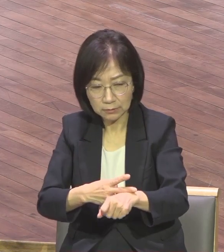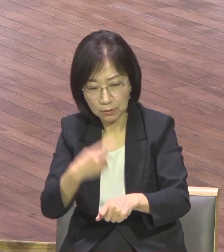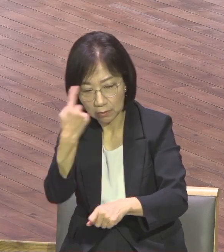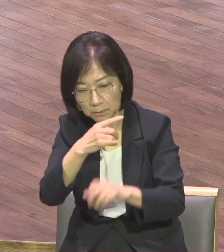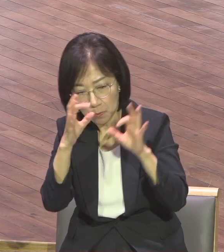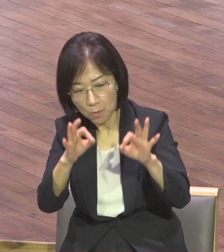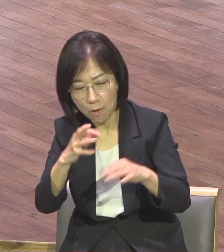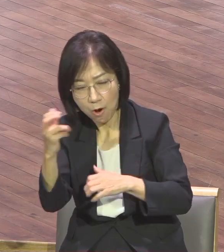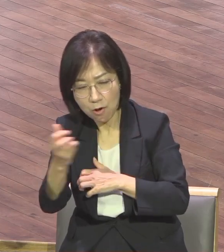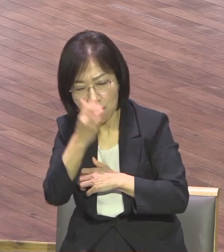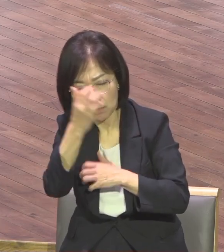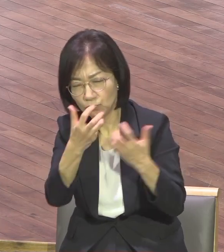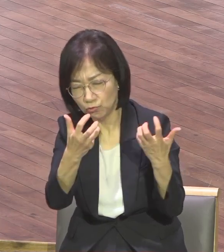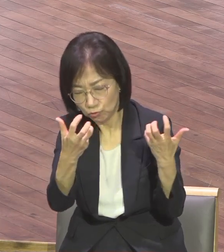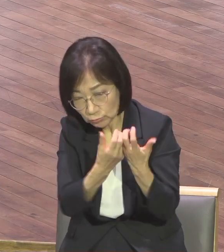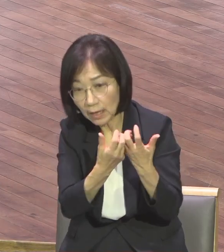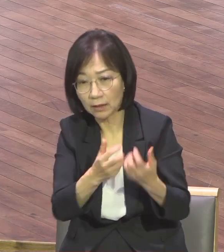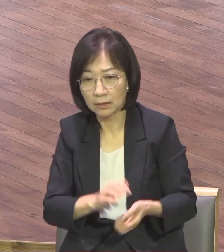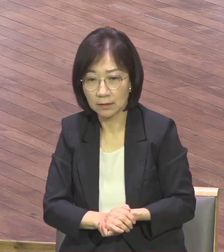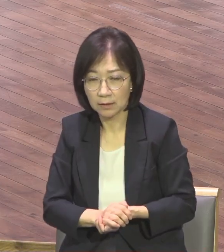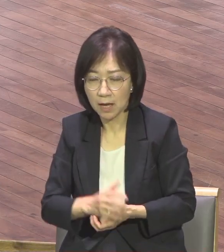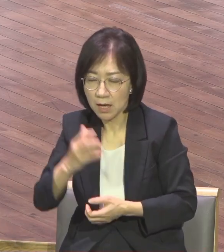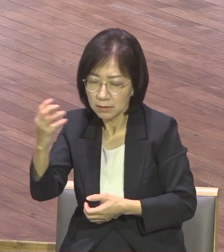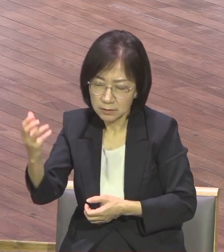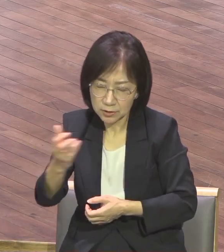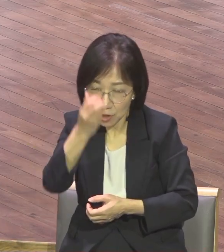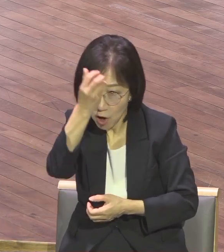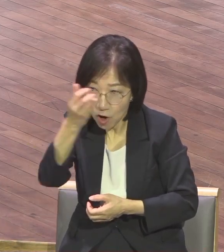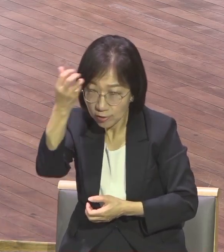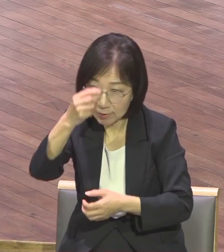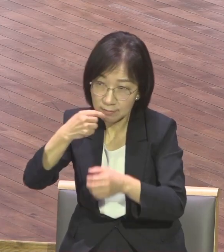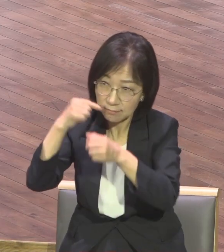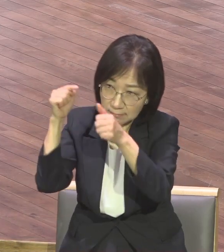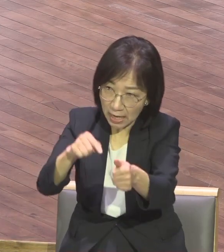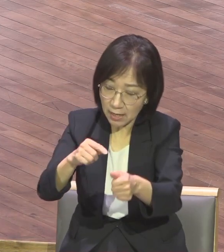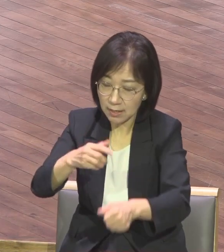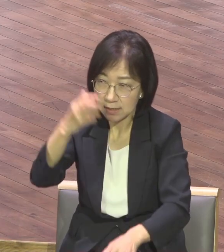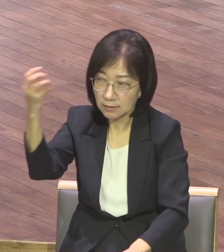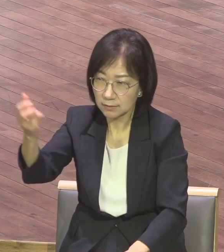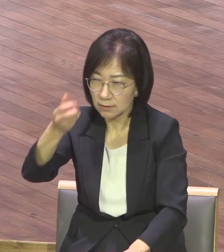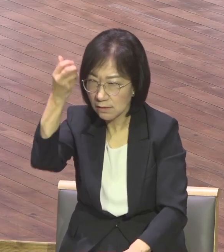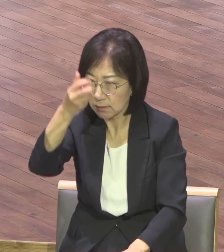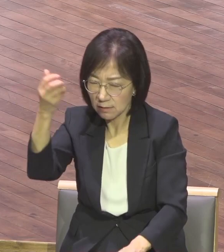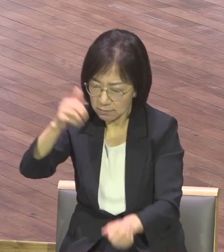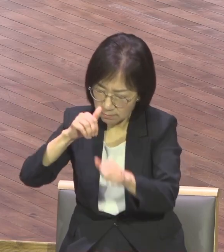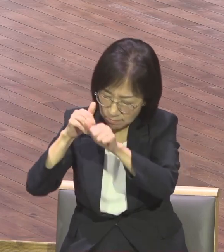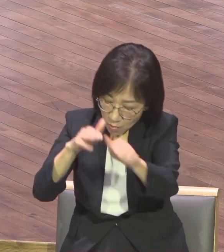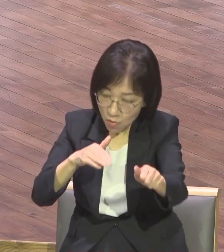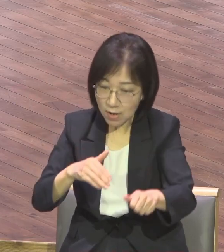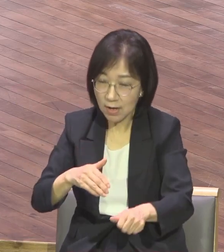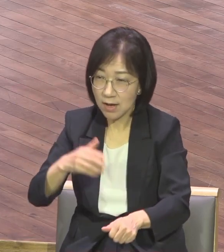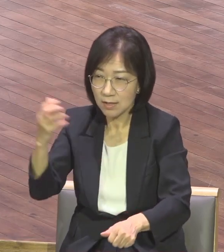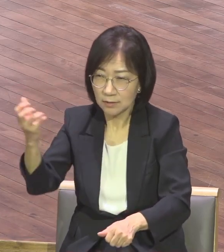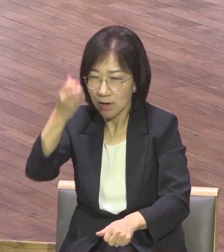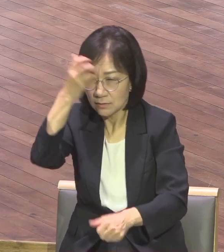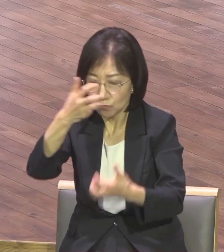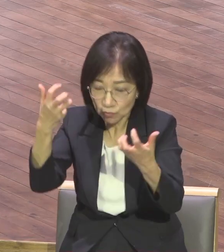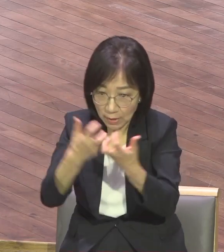충만한 상태. 성령이 이르시되 성령의 보내심을 받아 성령이 충만하여. 한마디로